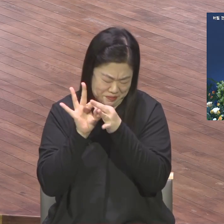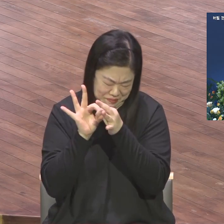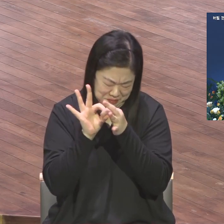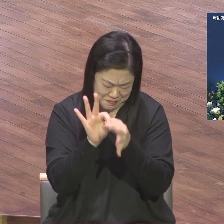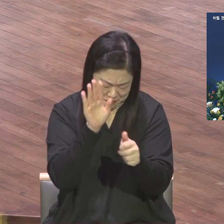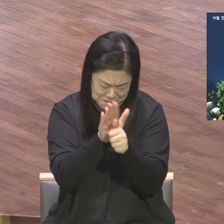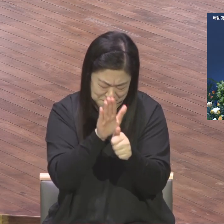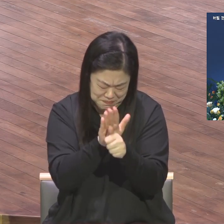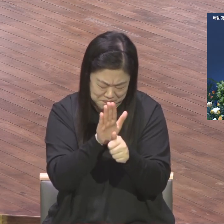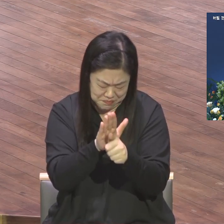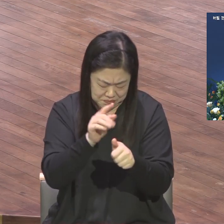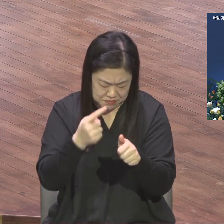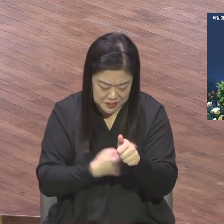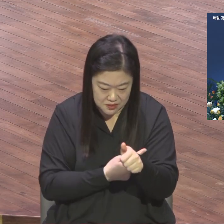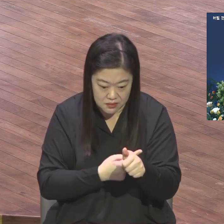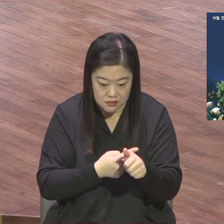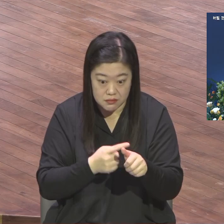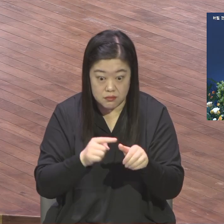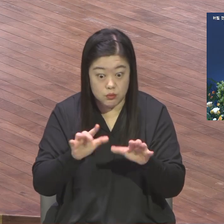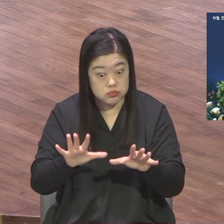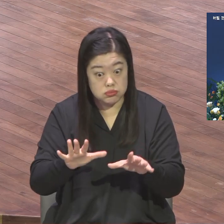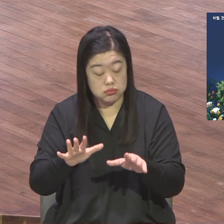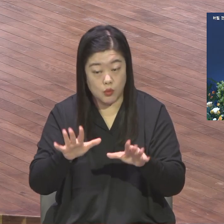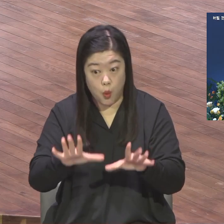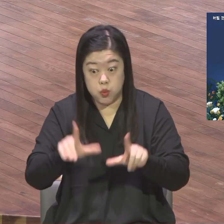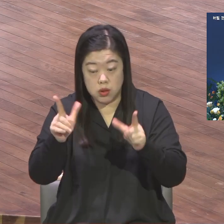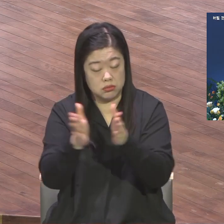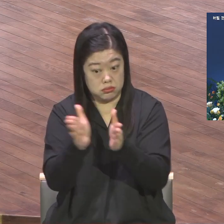하나님 기도하게 되니 얼마나 놀라운 시작이냐.